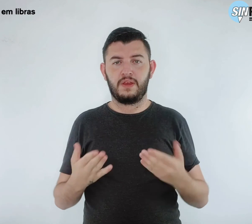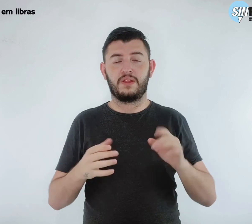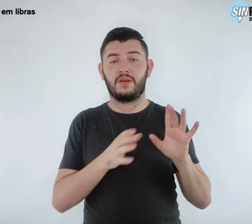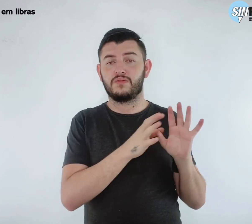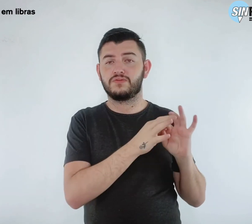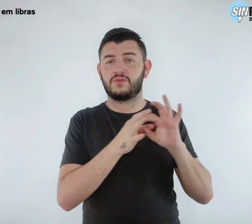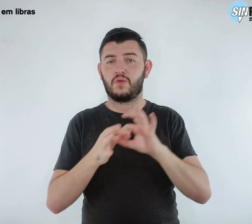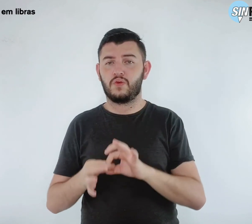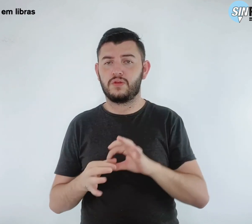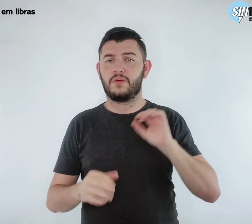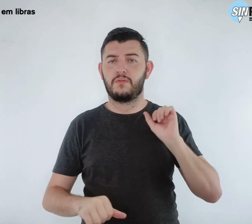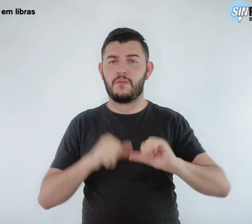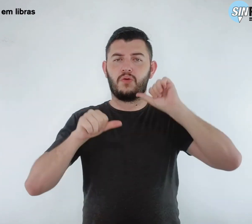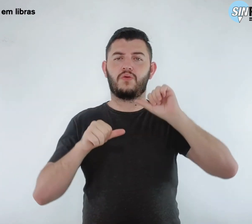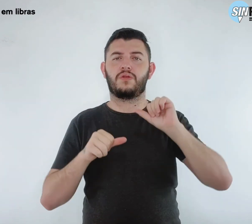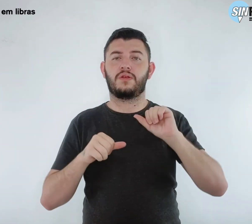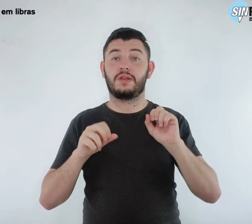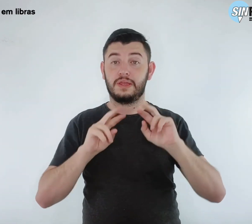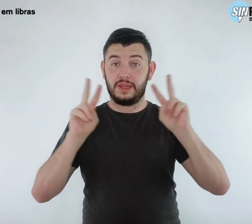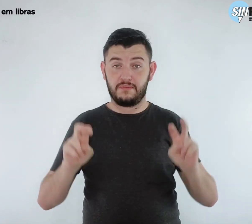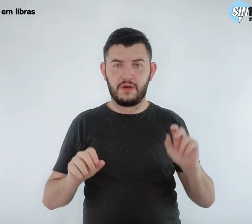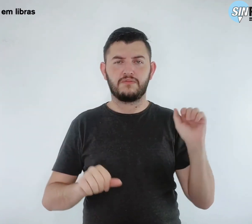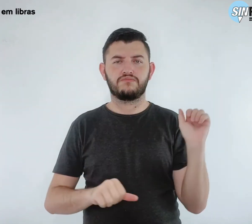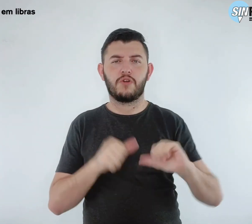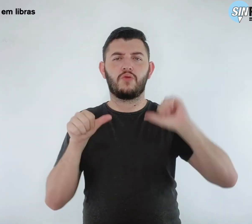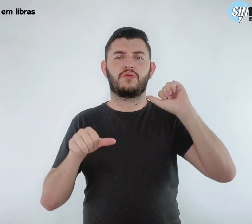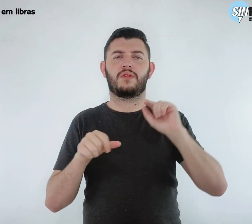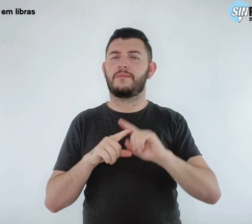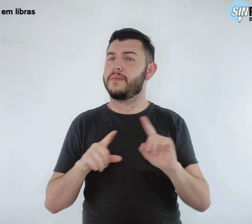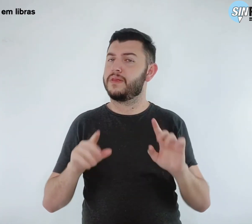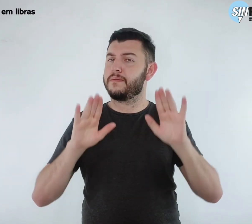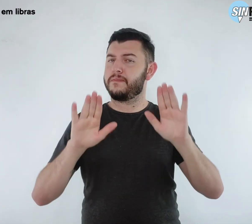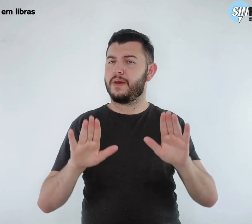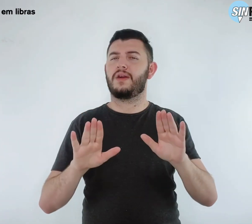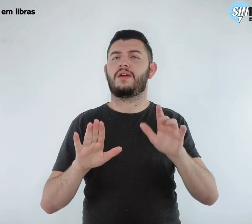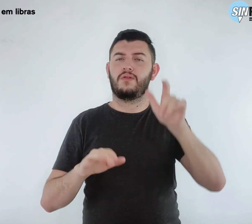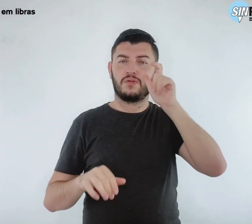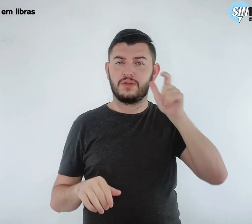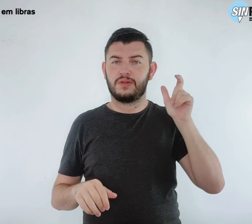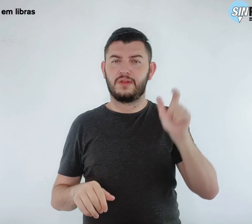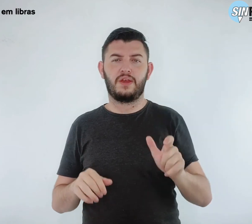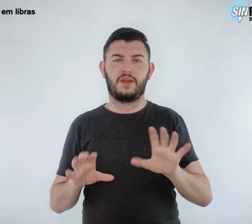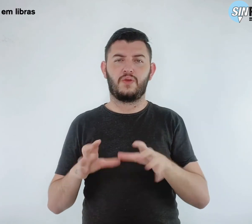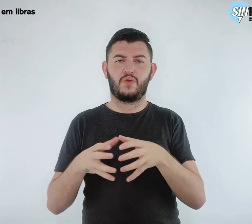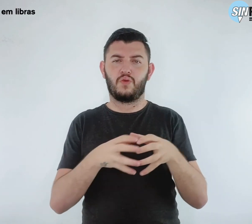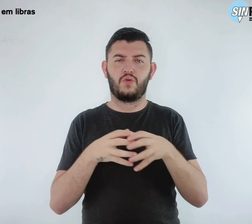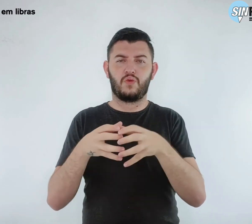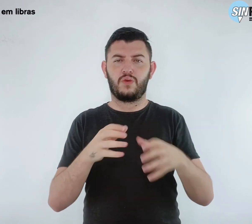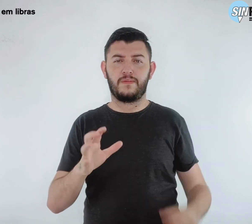Mudam-se os contextos, mudam-se os temas, mas os interesses das